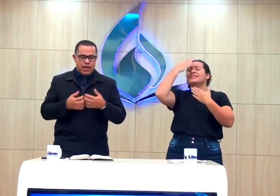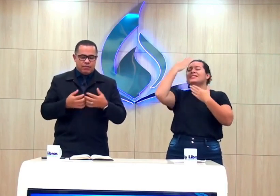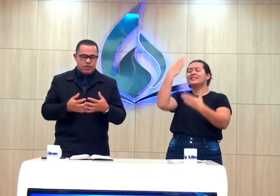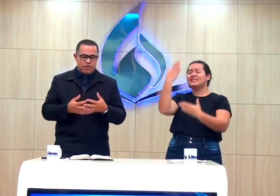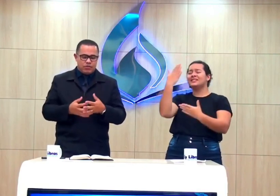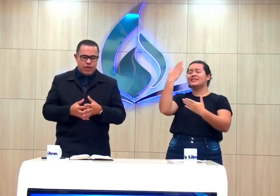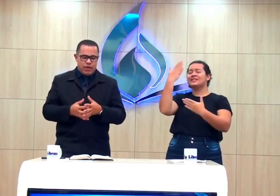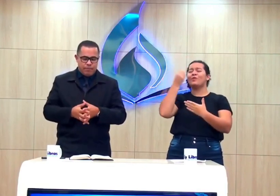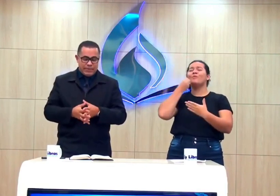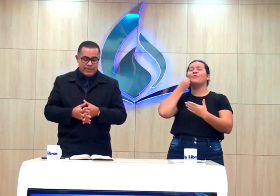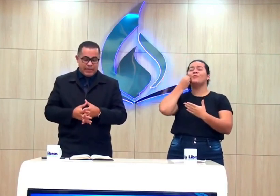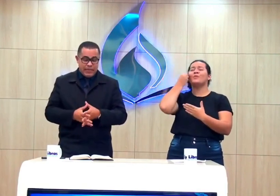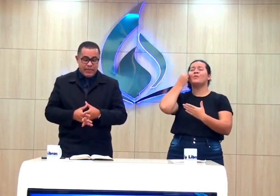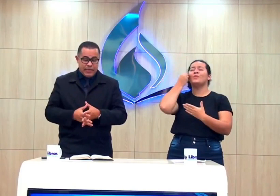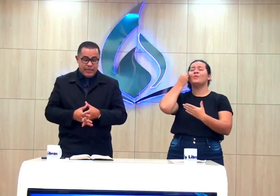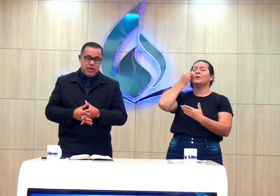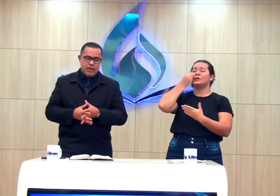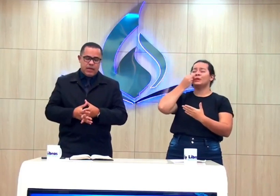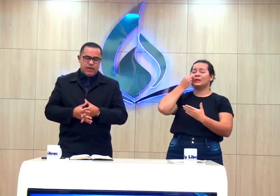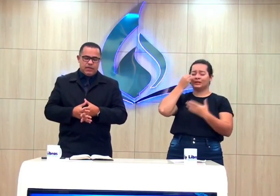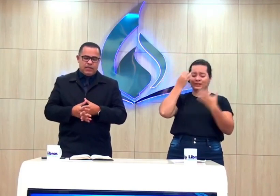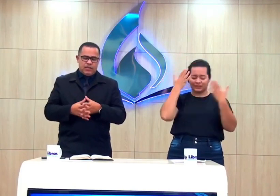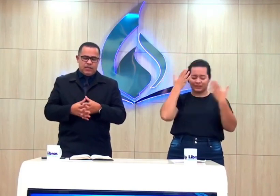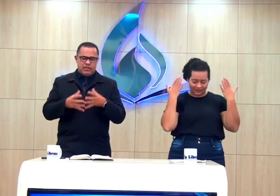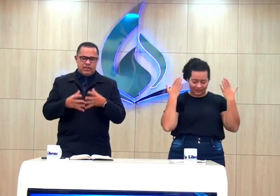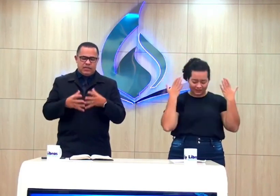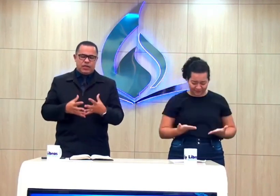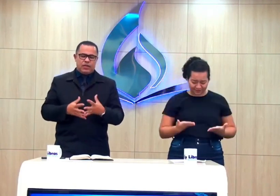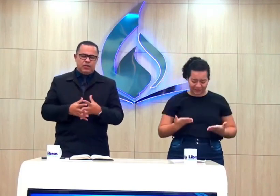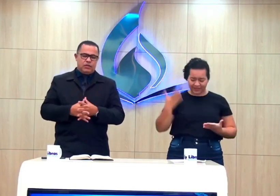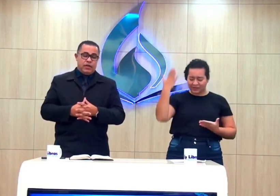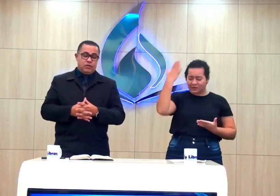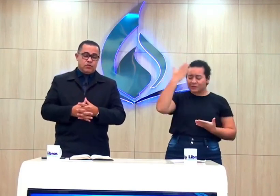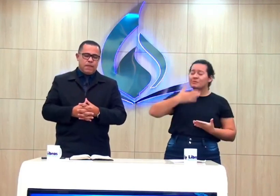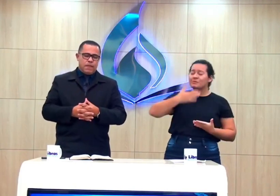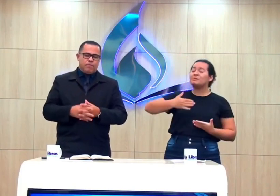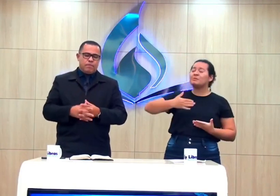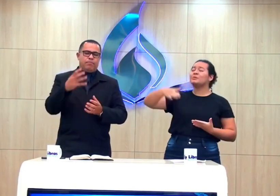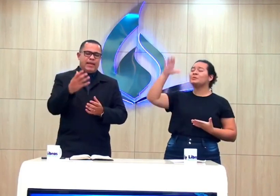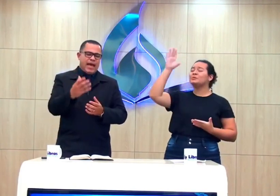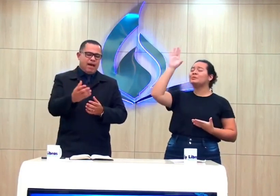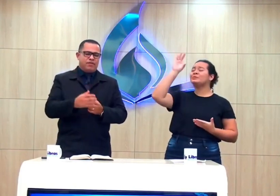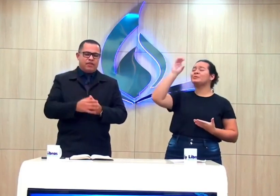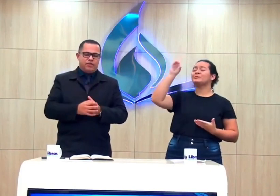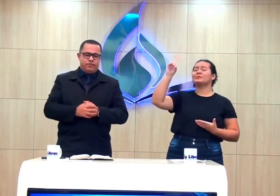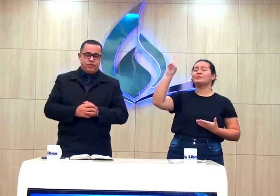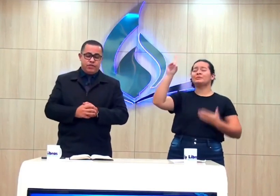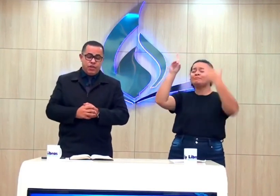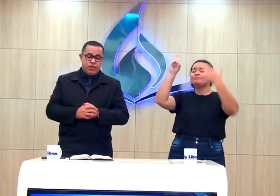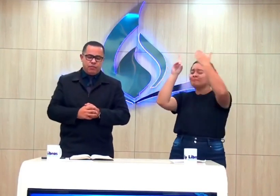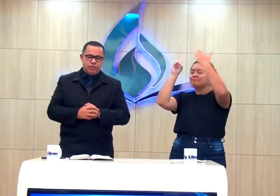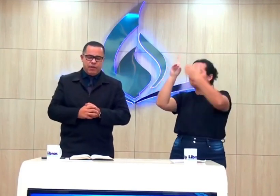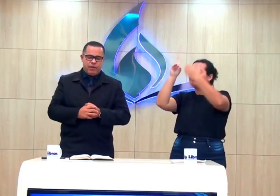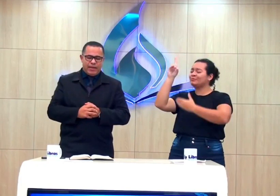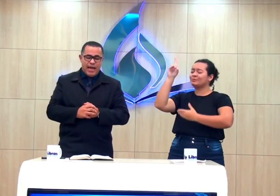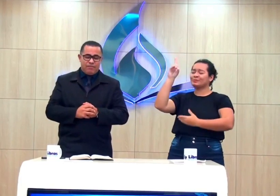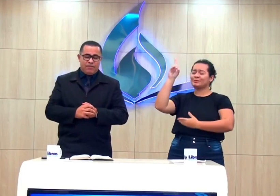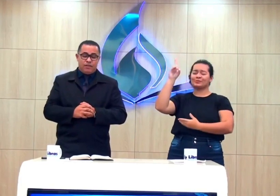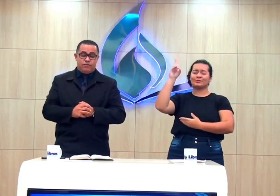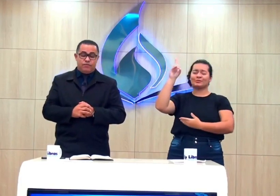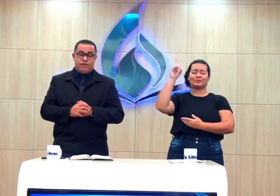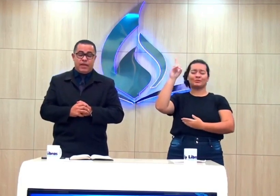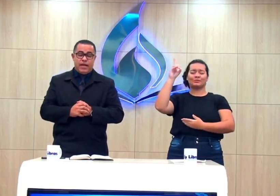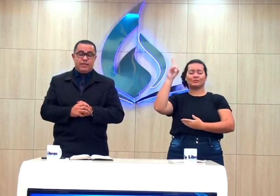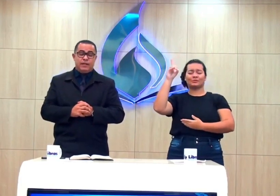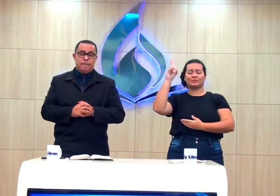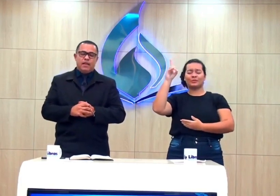de estarmos na sua presença, que estamos aqui, ó Deus, pela palavra que foi dita, pela palavra